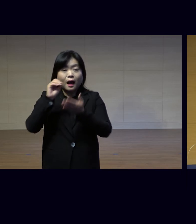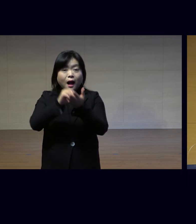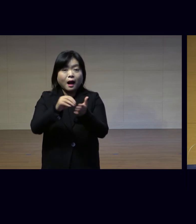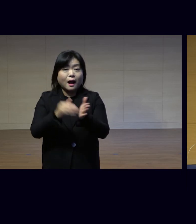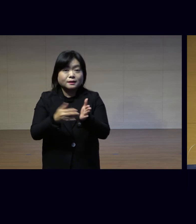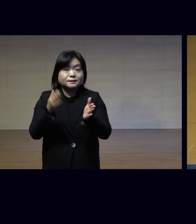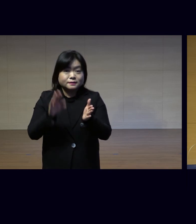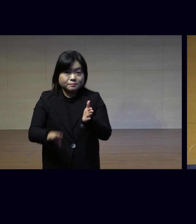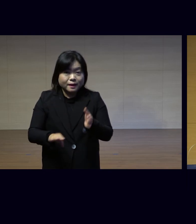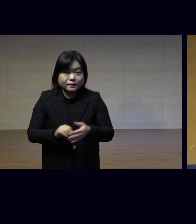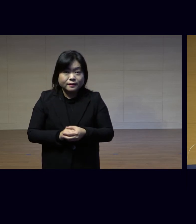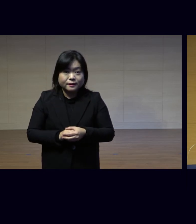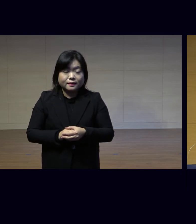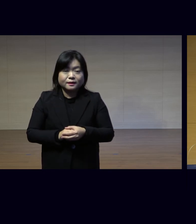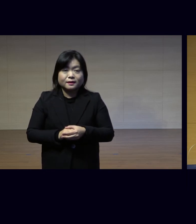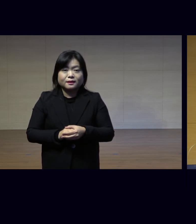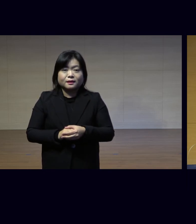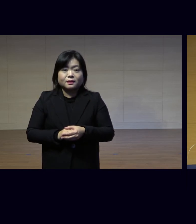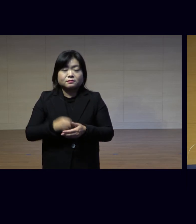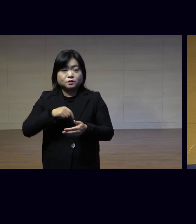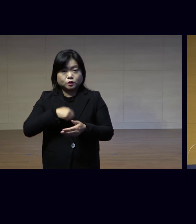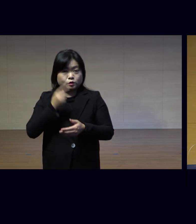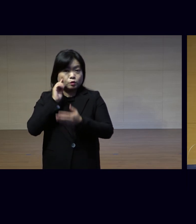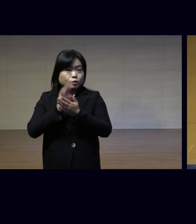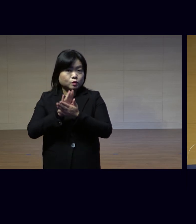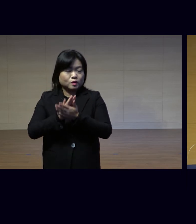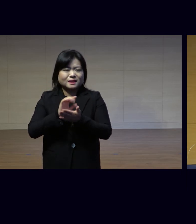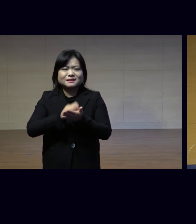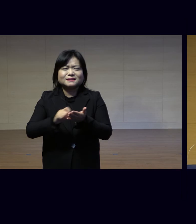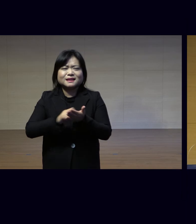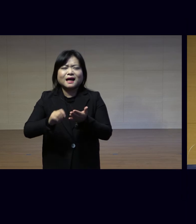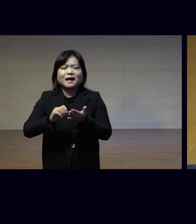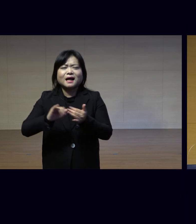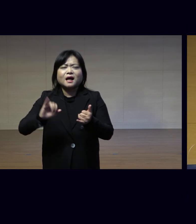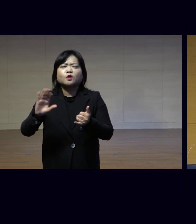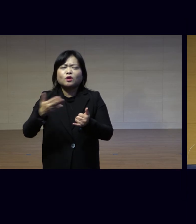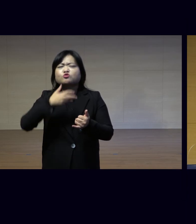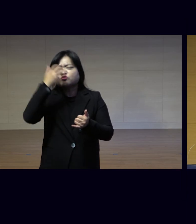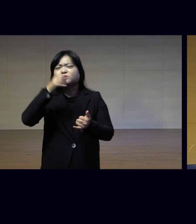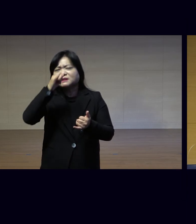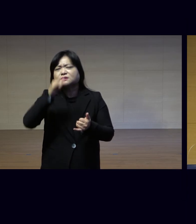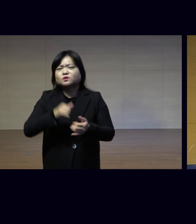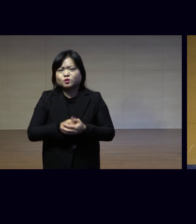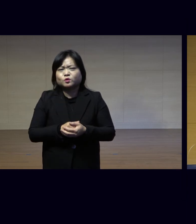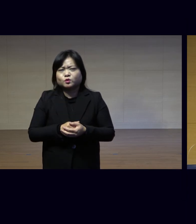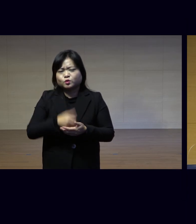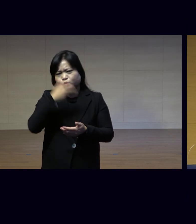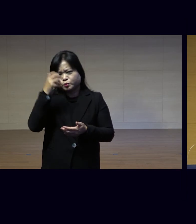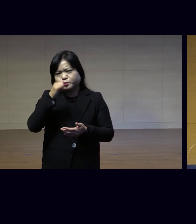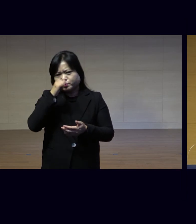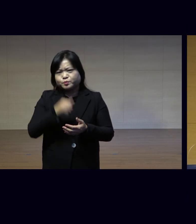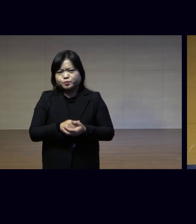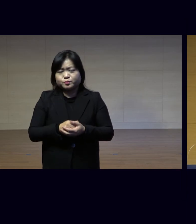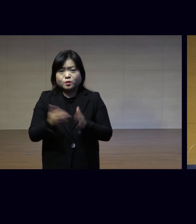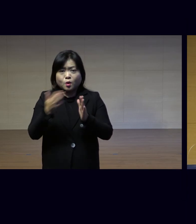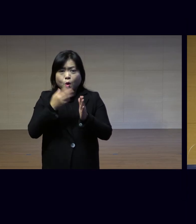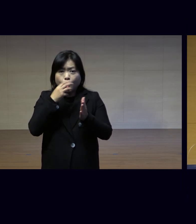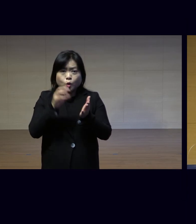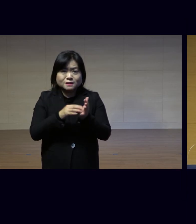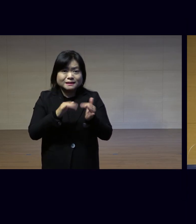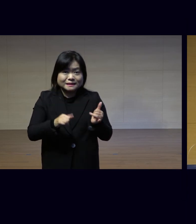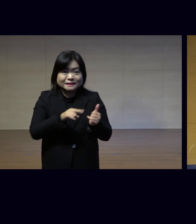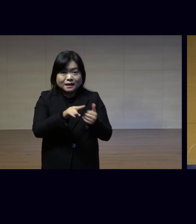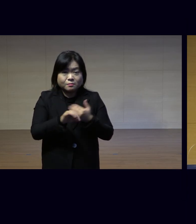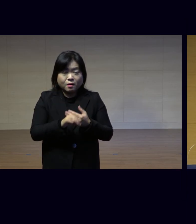갔지만 나름의 본인은 작가가 되는 꿈을 꿨던 겁니다. 그래서 사실은 공증인 하면